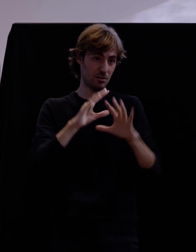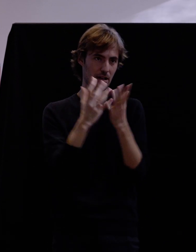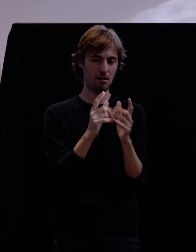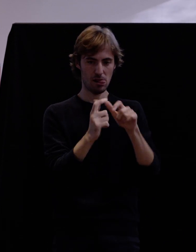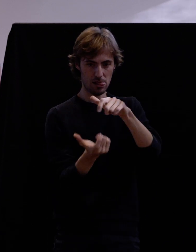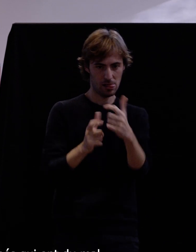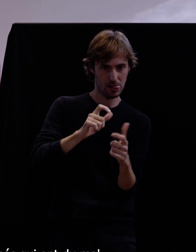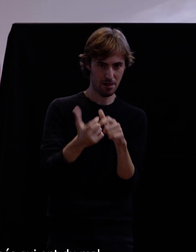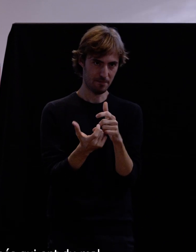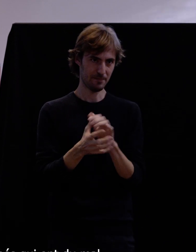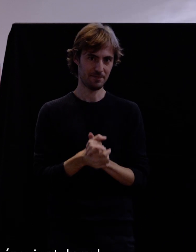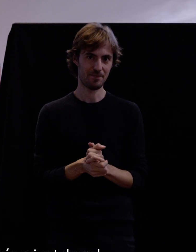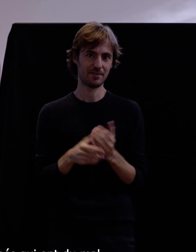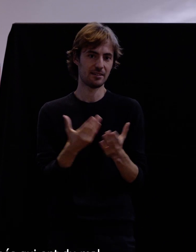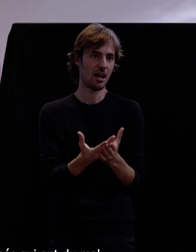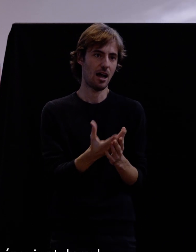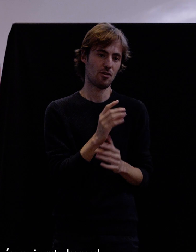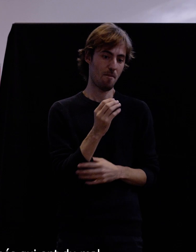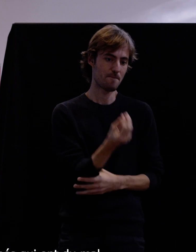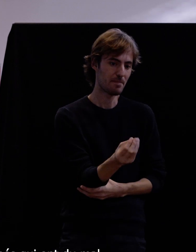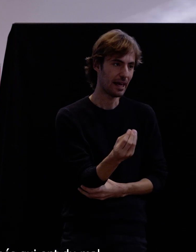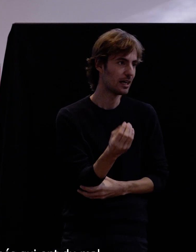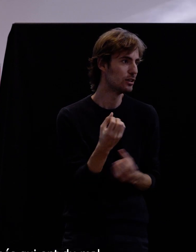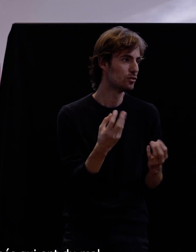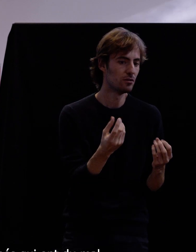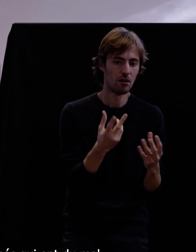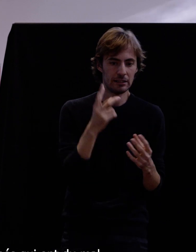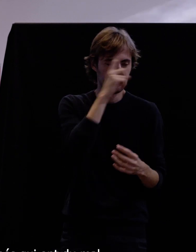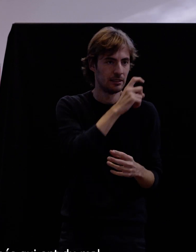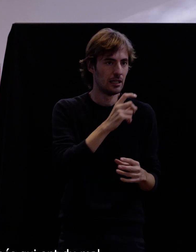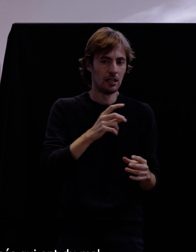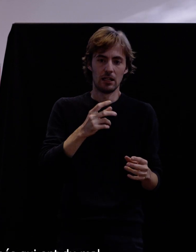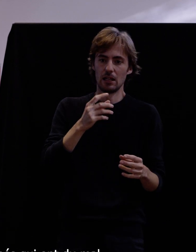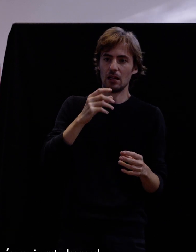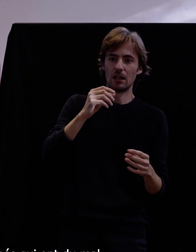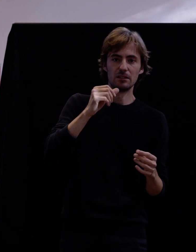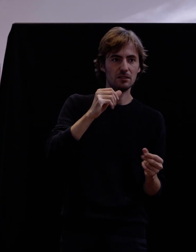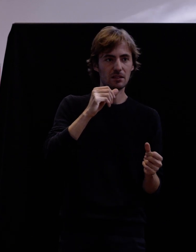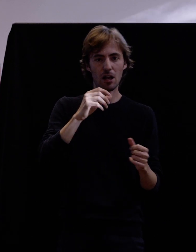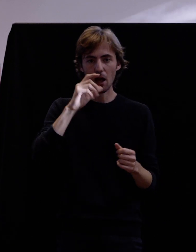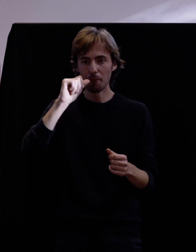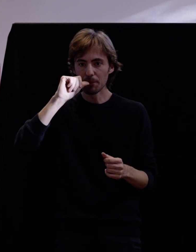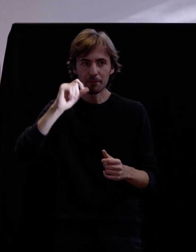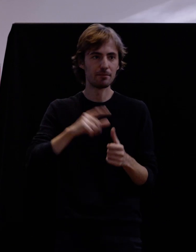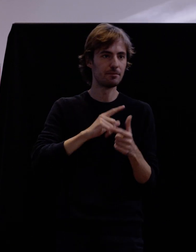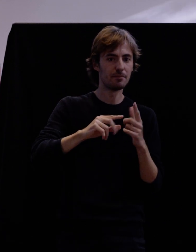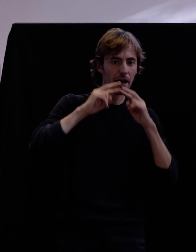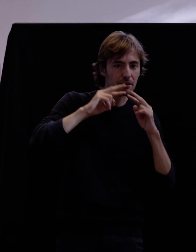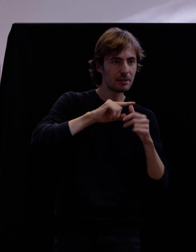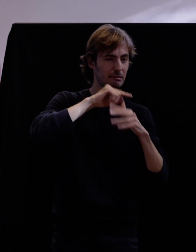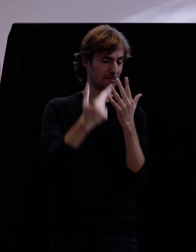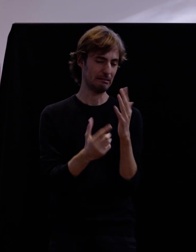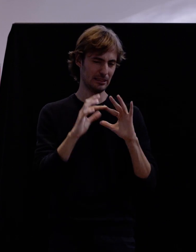dysfonctionne sérieusement, et donc ce sont des bébés qui ont du mal à respirer, avaler, téter, etc. Et